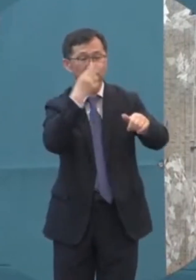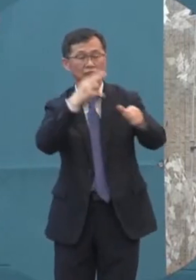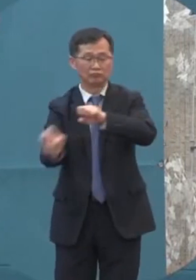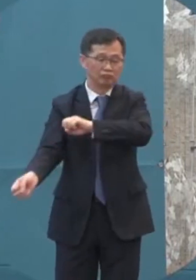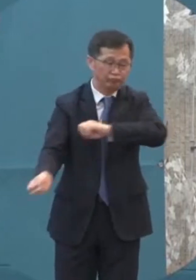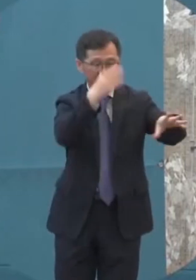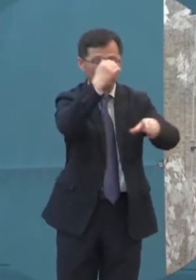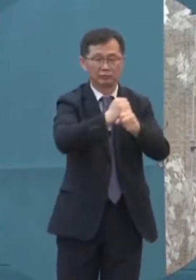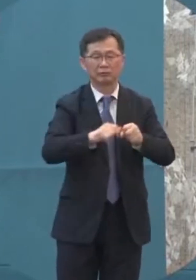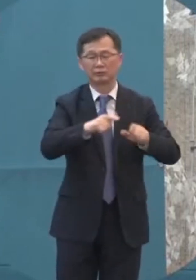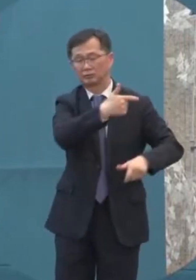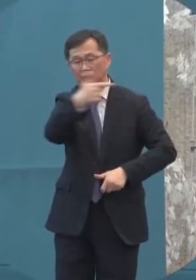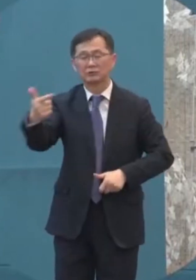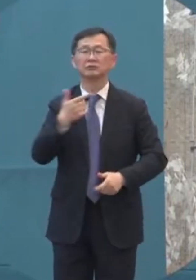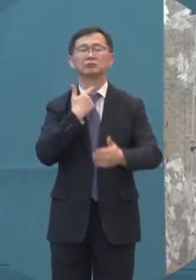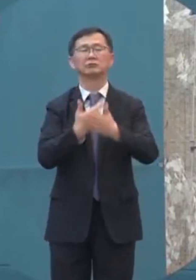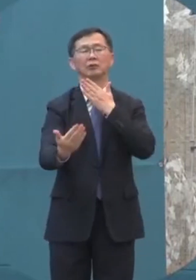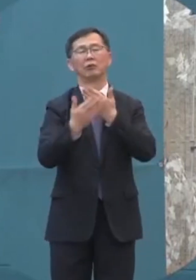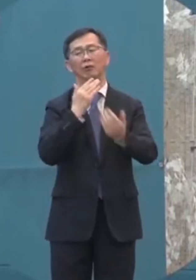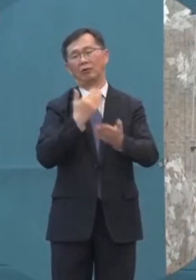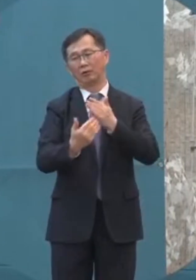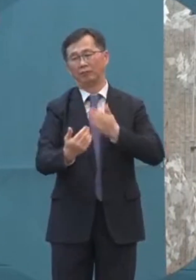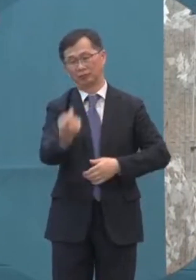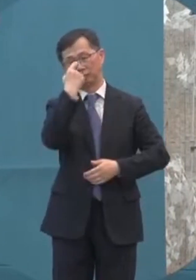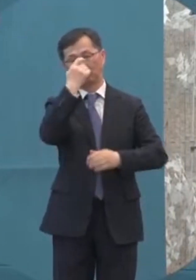수업료 내고 지금 경험하고 계시잖아요.